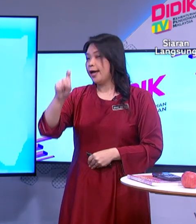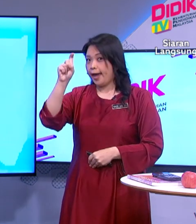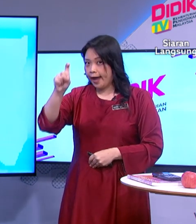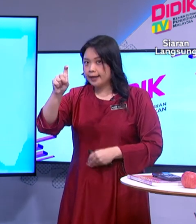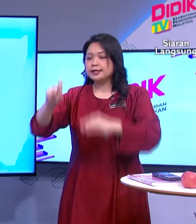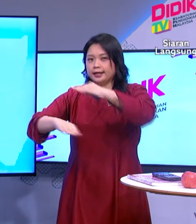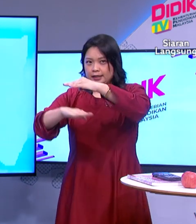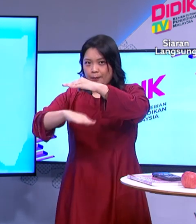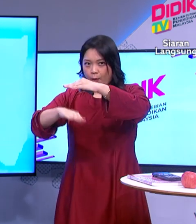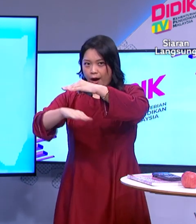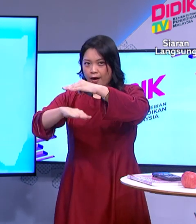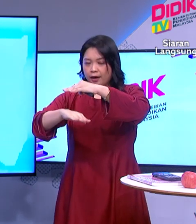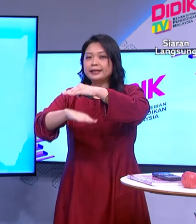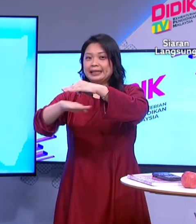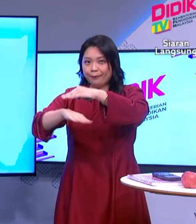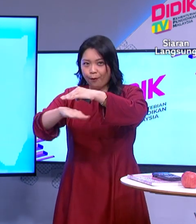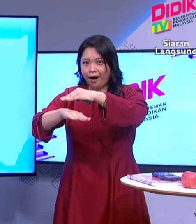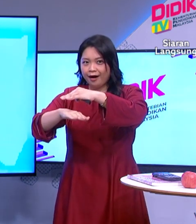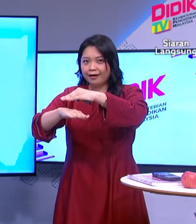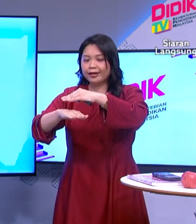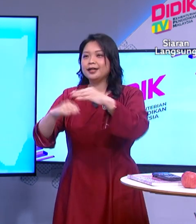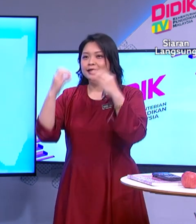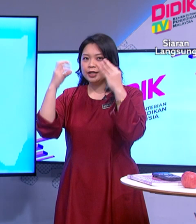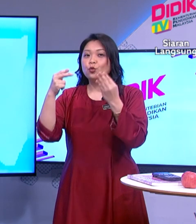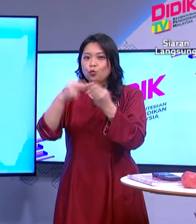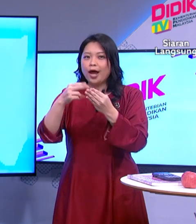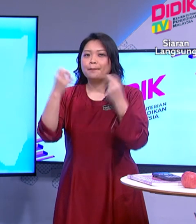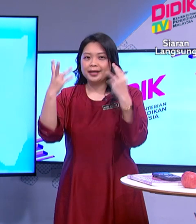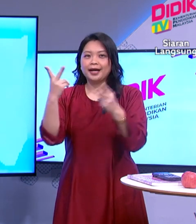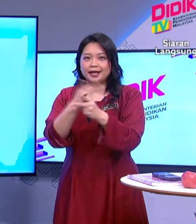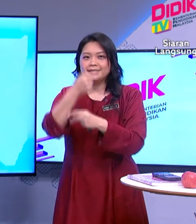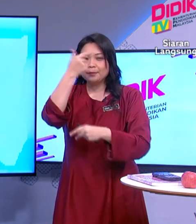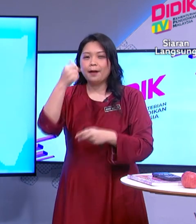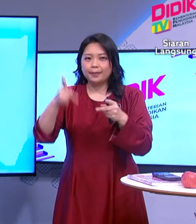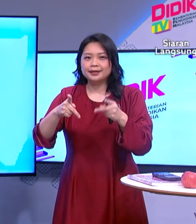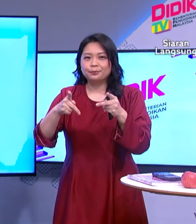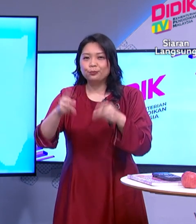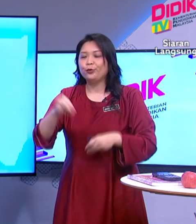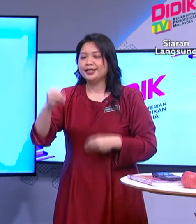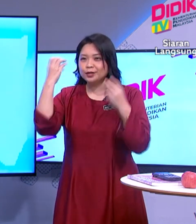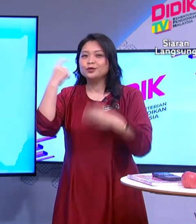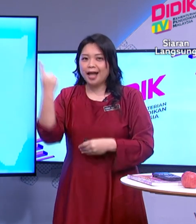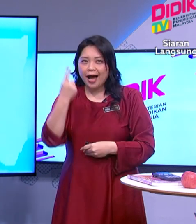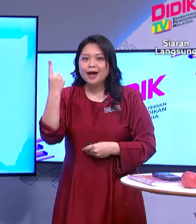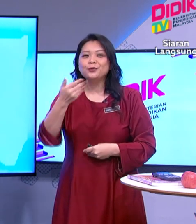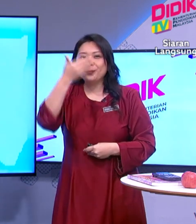3xxx di bawah dibawa kece kuulang banyak kali sebab plat murid Syaikh usah lu